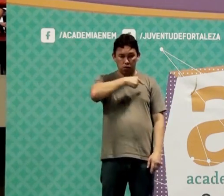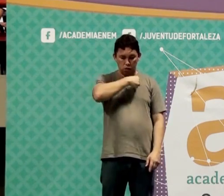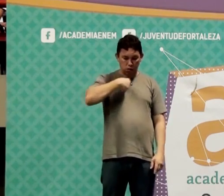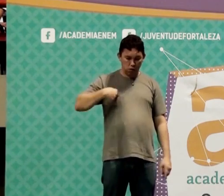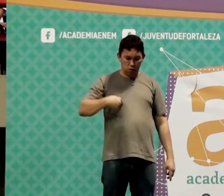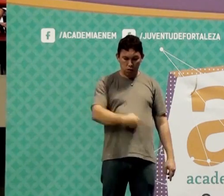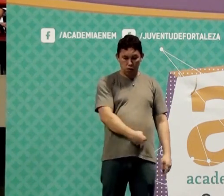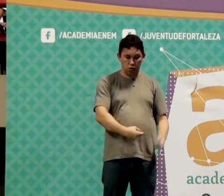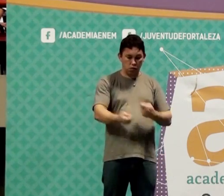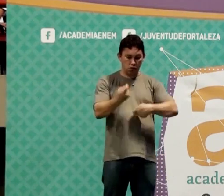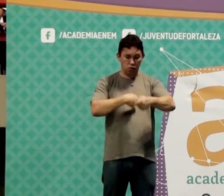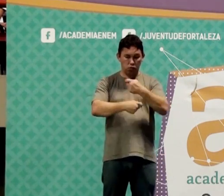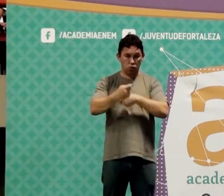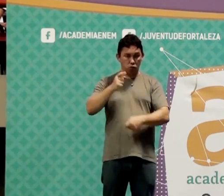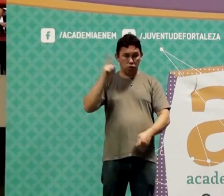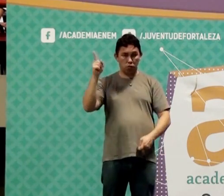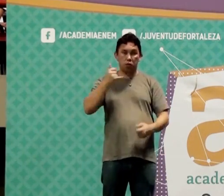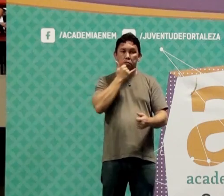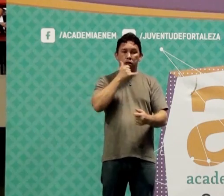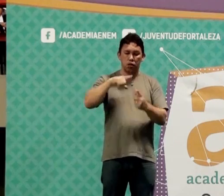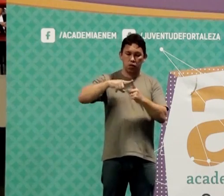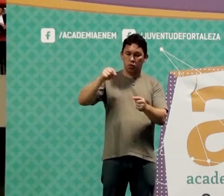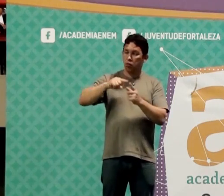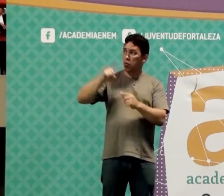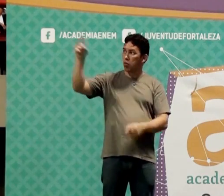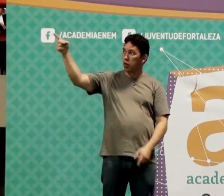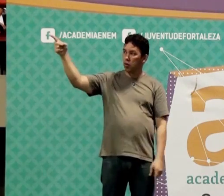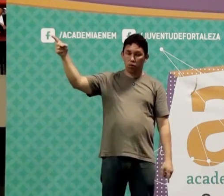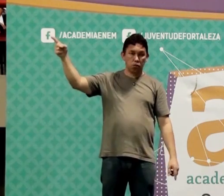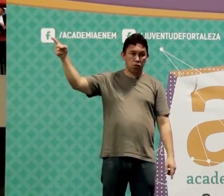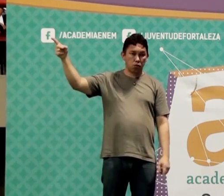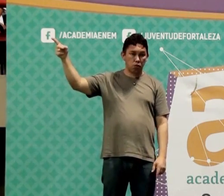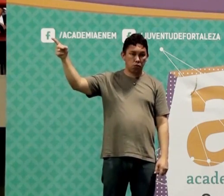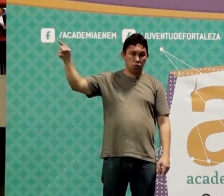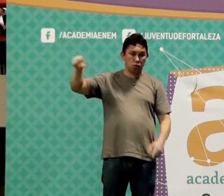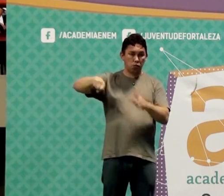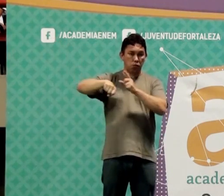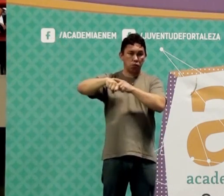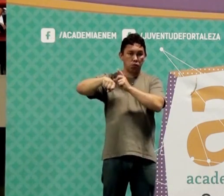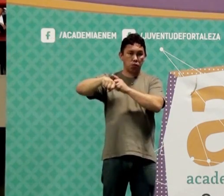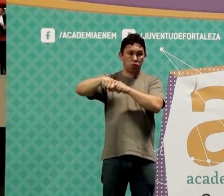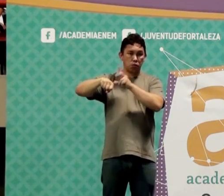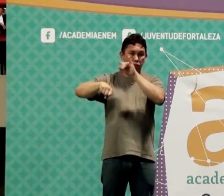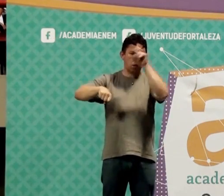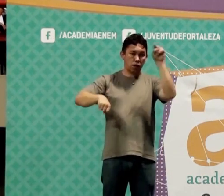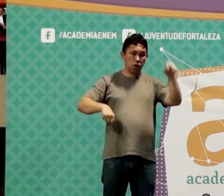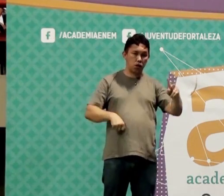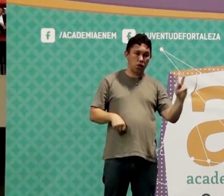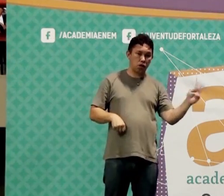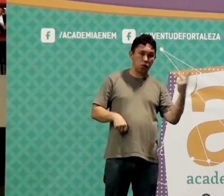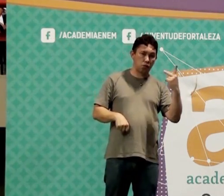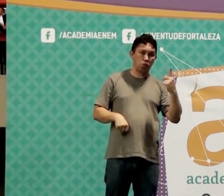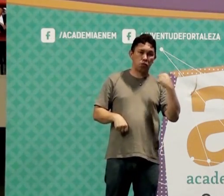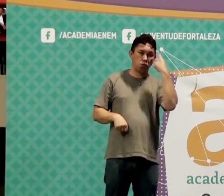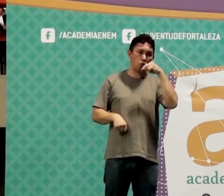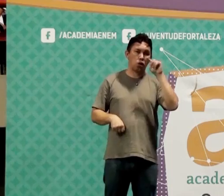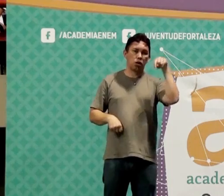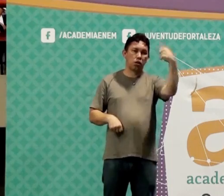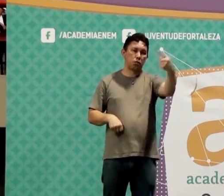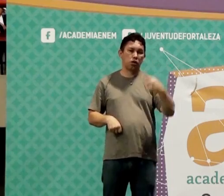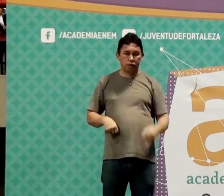Lindo. Bora. Item A. O efeito do renascimento comercial e urbano foi sentido simultaneamente em